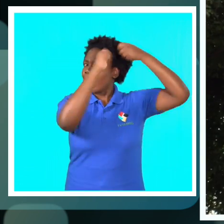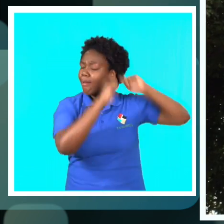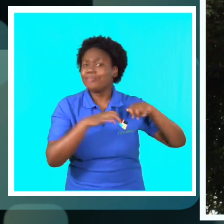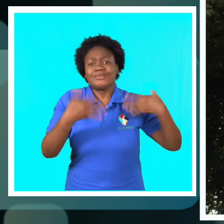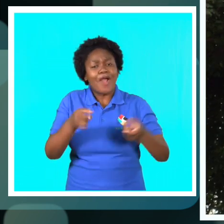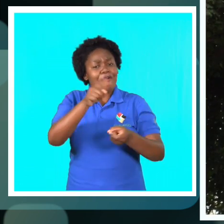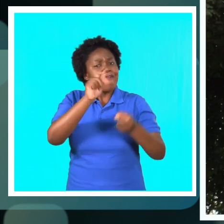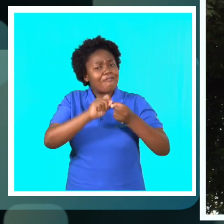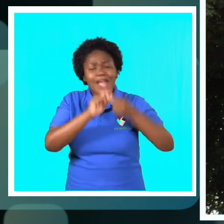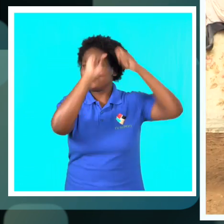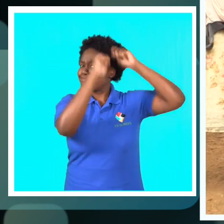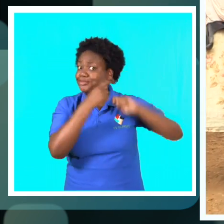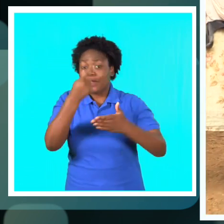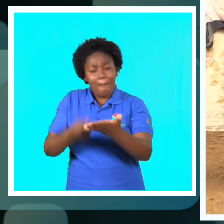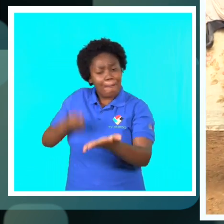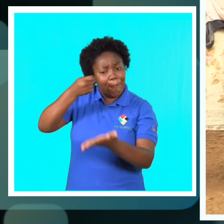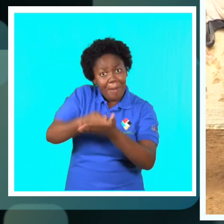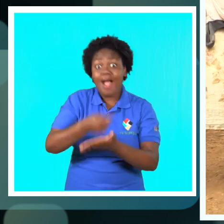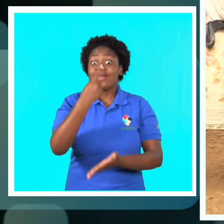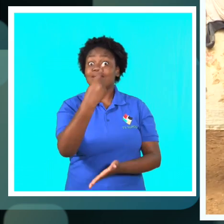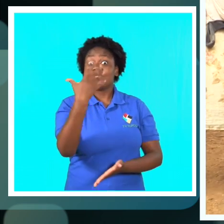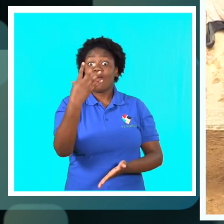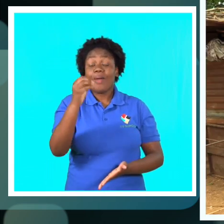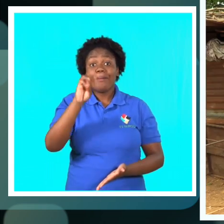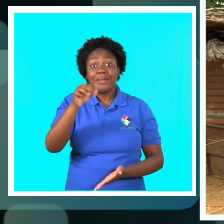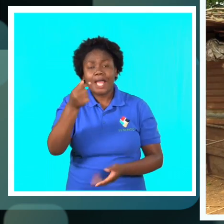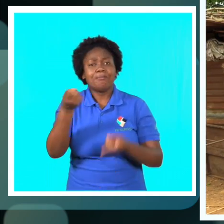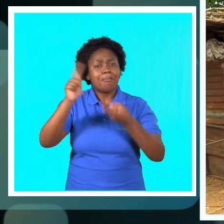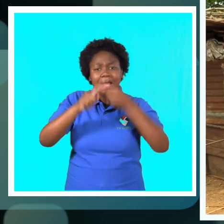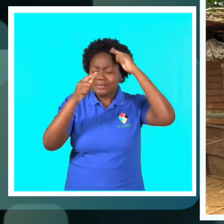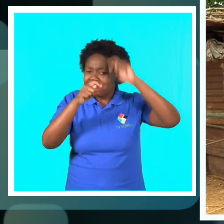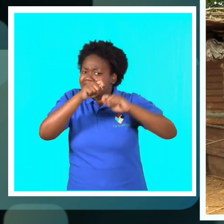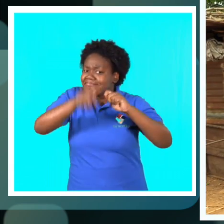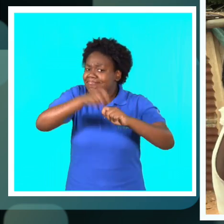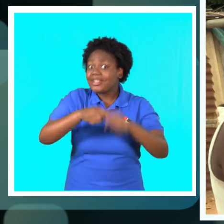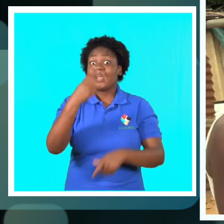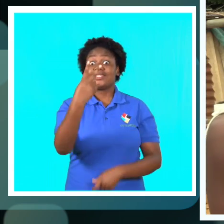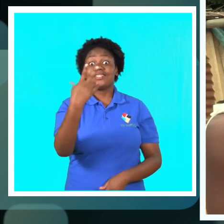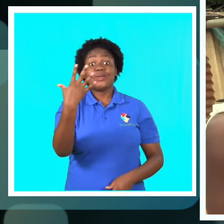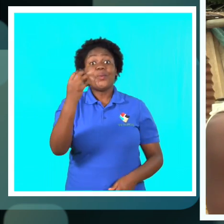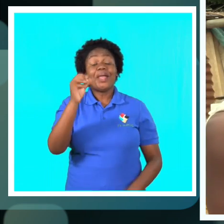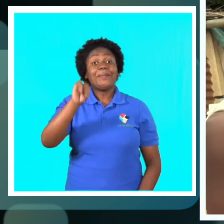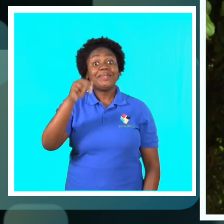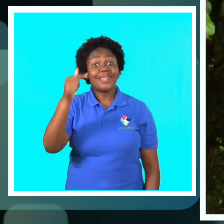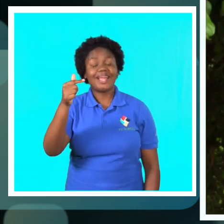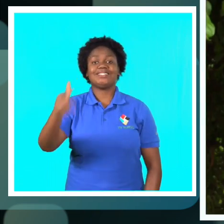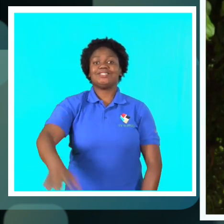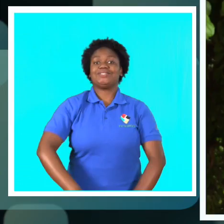caseiro, que improvisou no quintal da sua casa. Cada cliente chega a pagar entre 150 a 250 meticais.